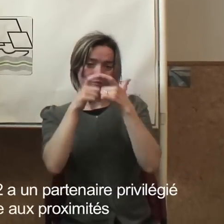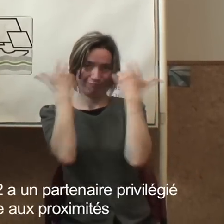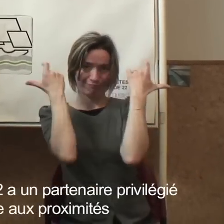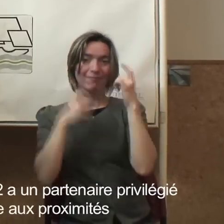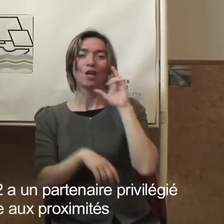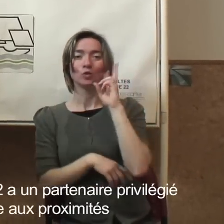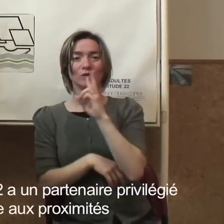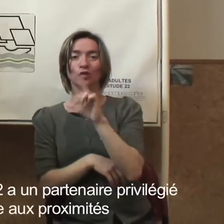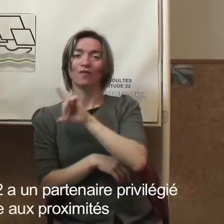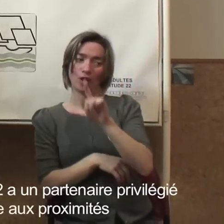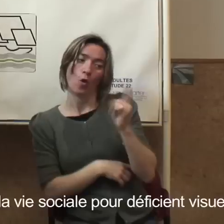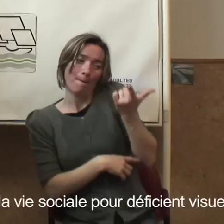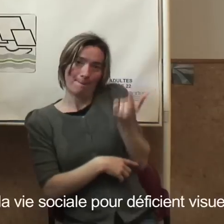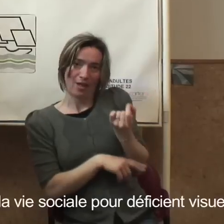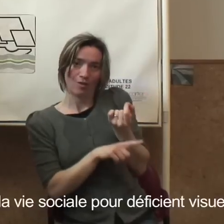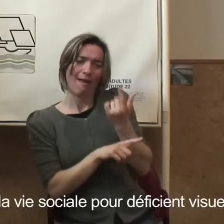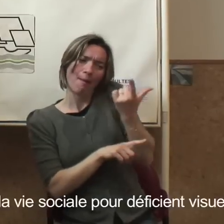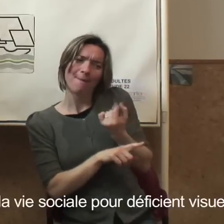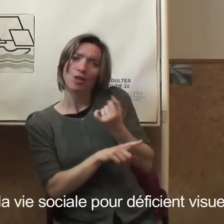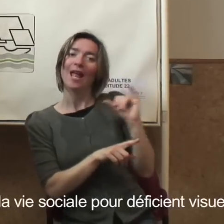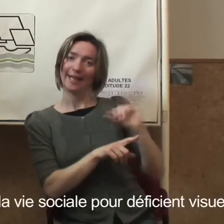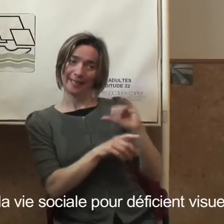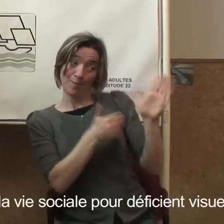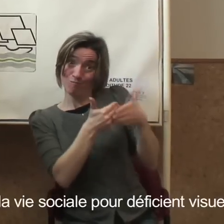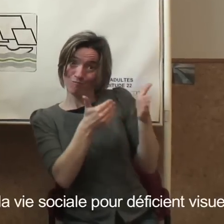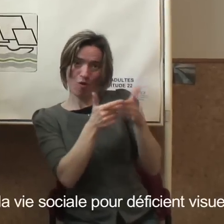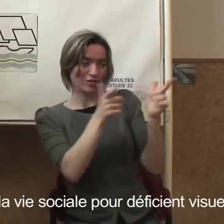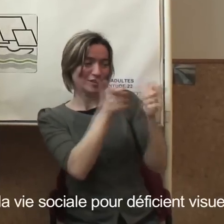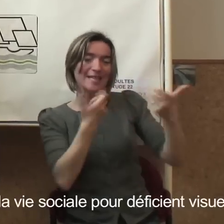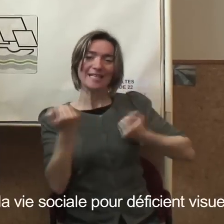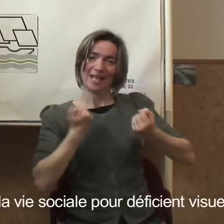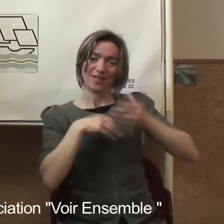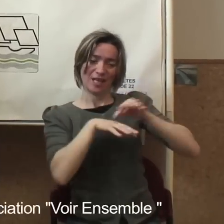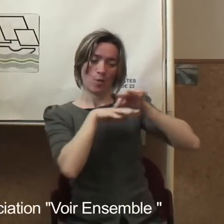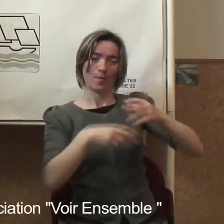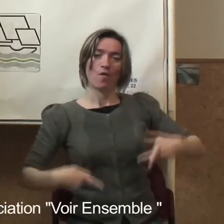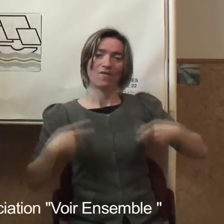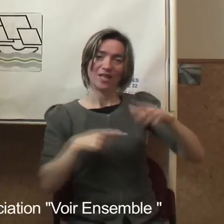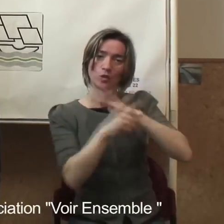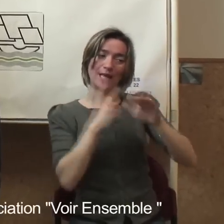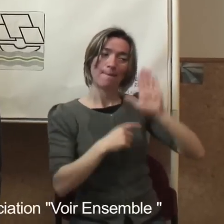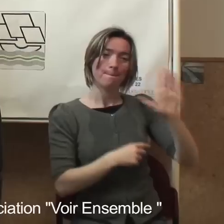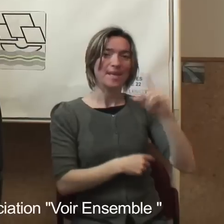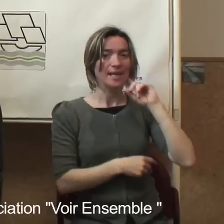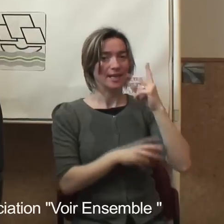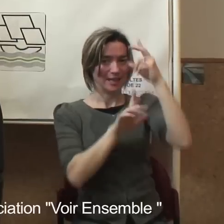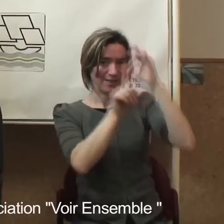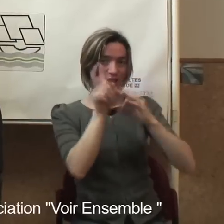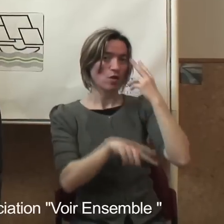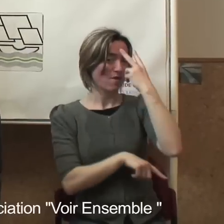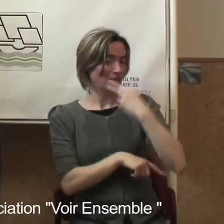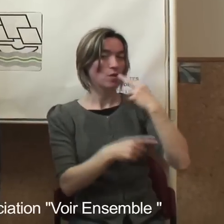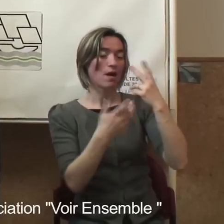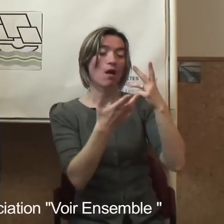à un partenaire privilégié qui se trouve en proximité, donc un service d'accompagnement à la vie sociale pour des fissures visuelles, la vie de l'homme de l